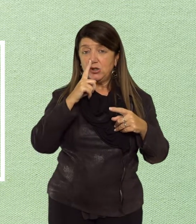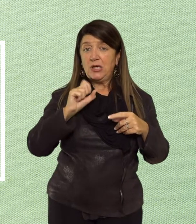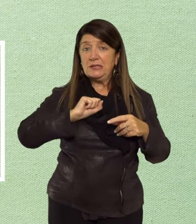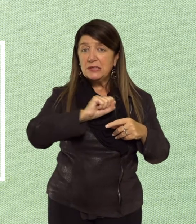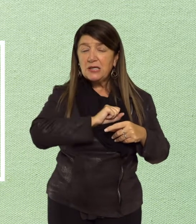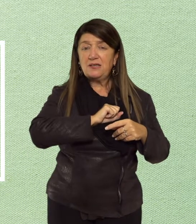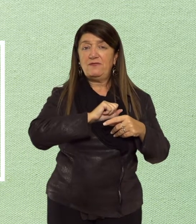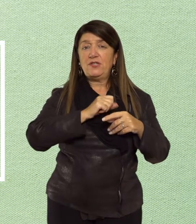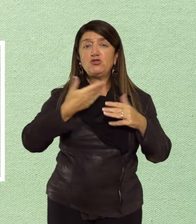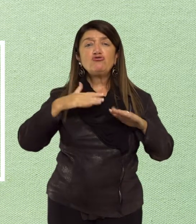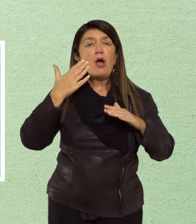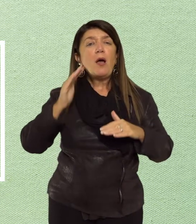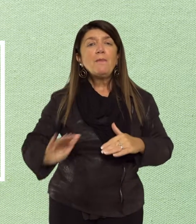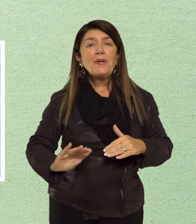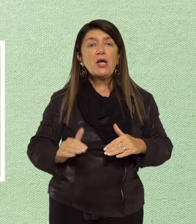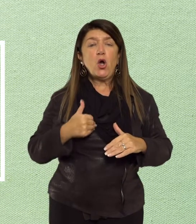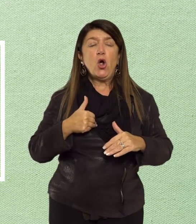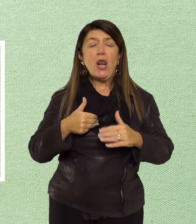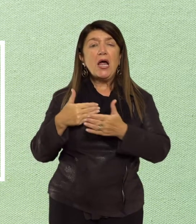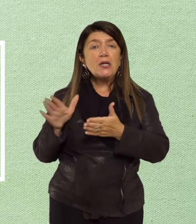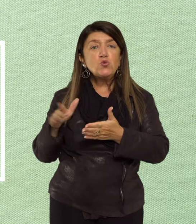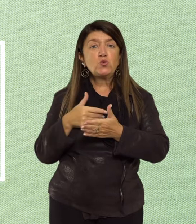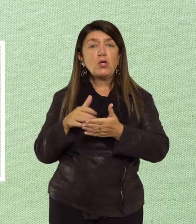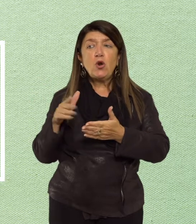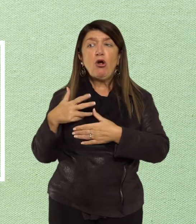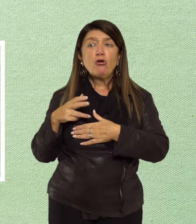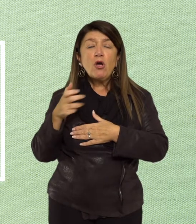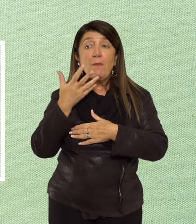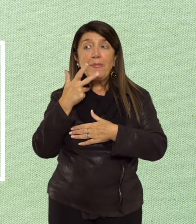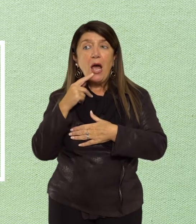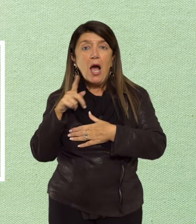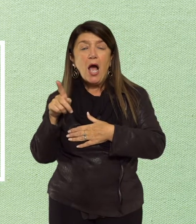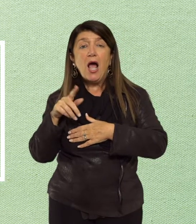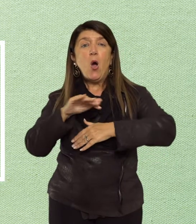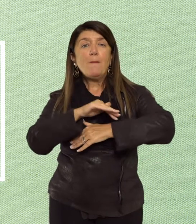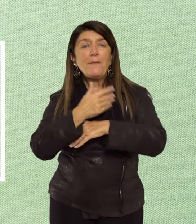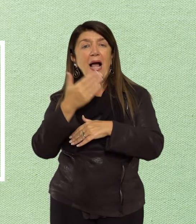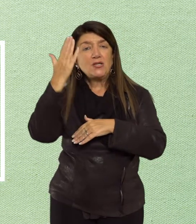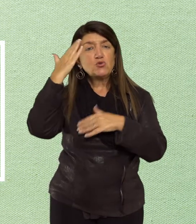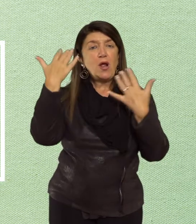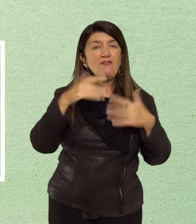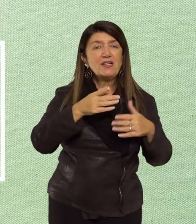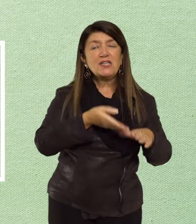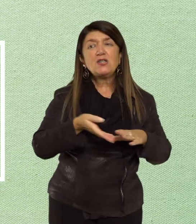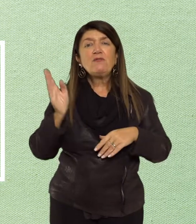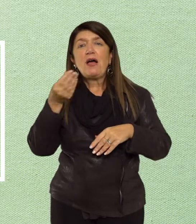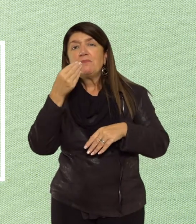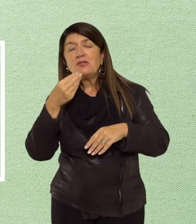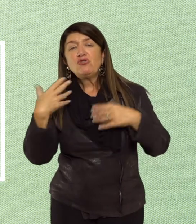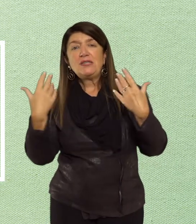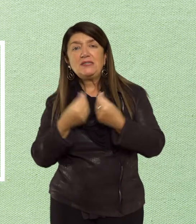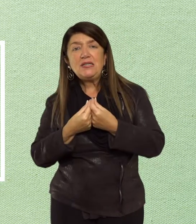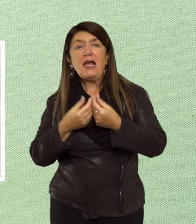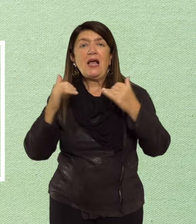quando sei piccolo. Io già quando andavo alle medie, al liceo, magari i miei compagni uscivano da scuola e andavano a mangiare qualcosa tutti insieme,